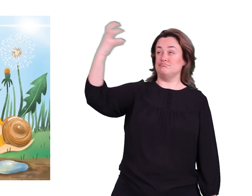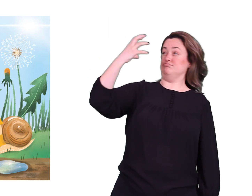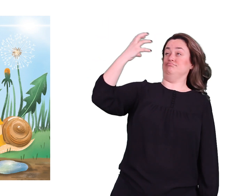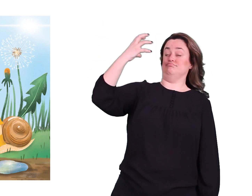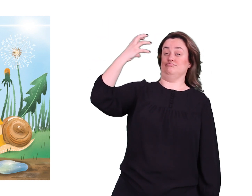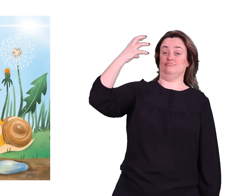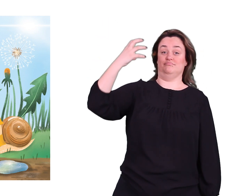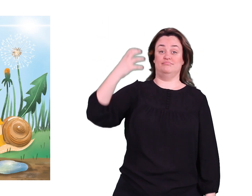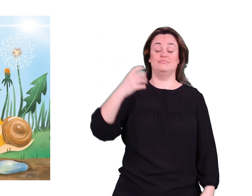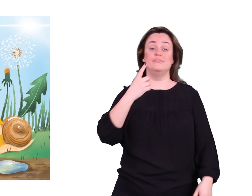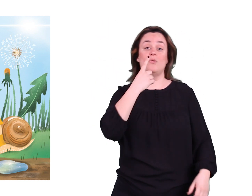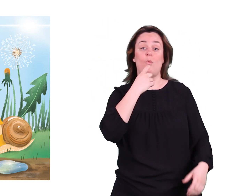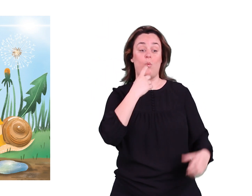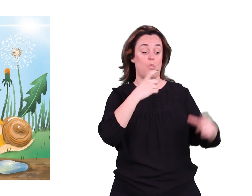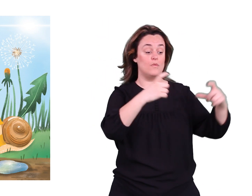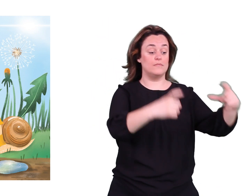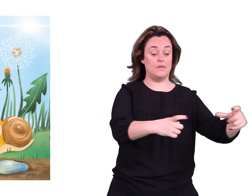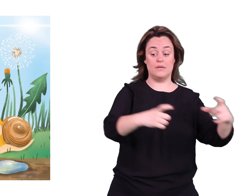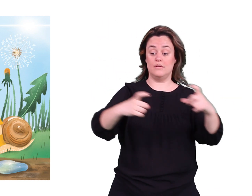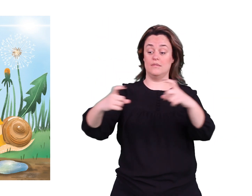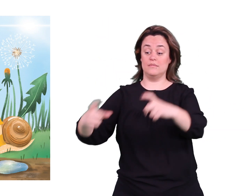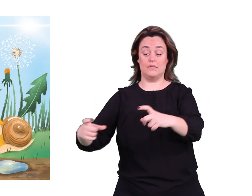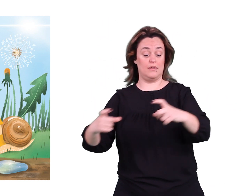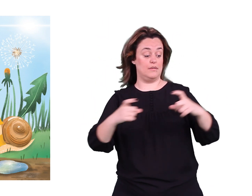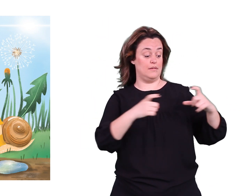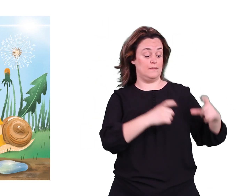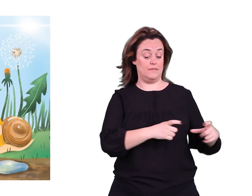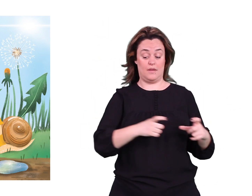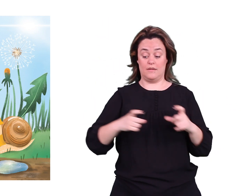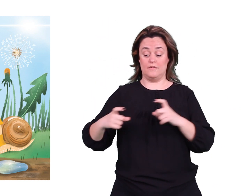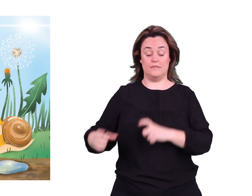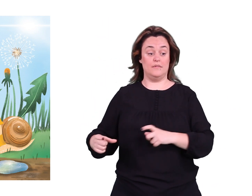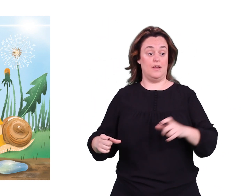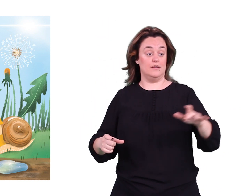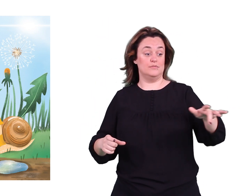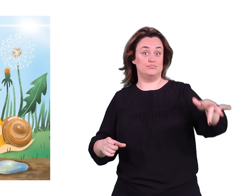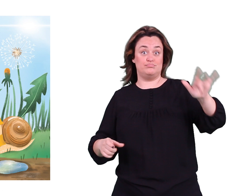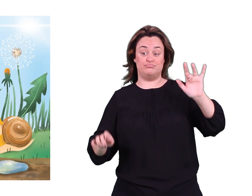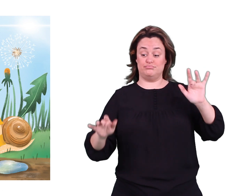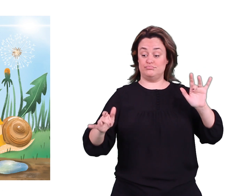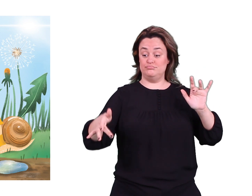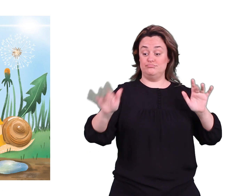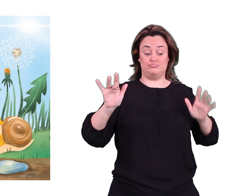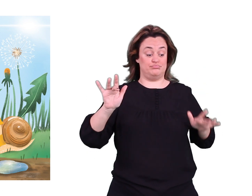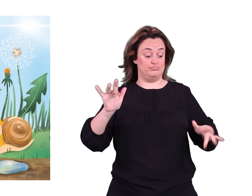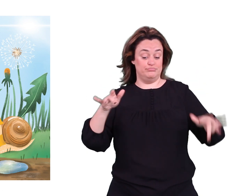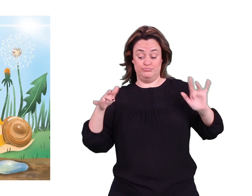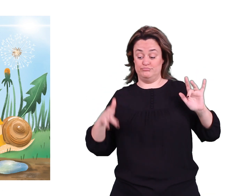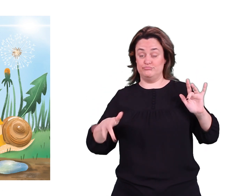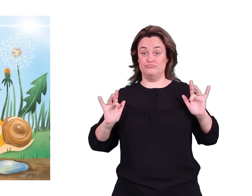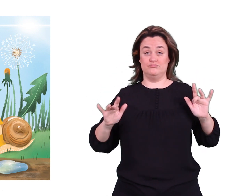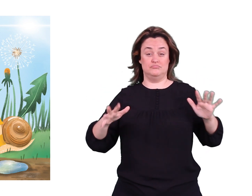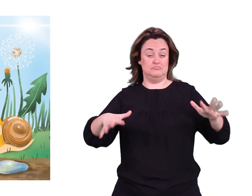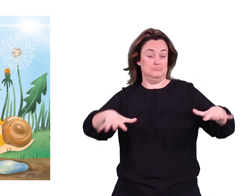soleil éclatant qui fait briller de mille feux les flaques d'eau.